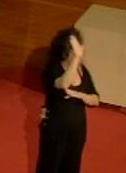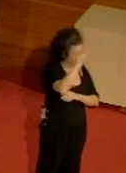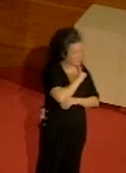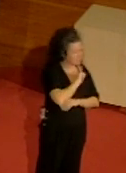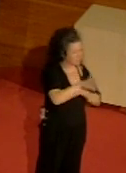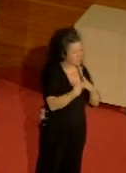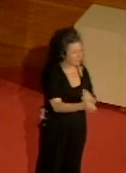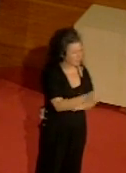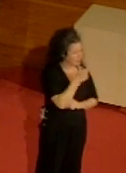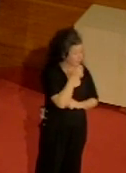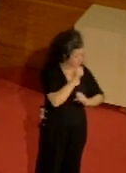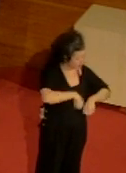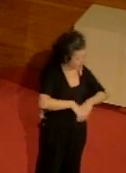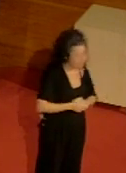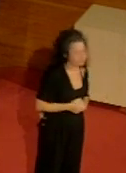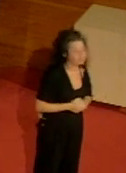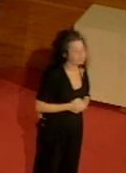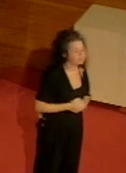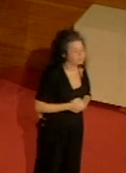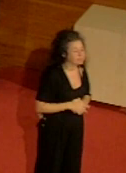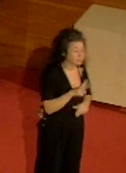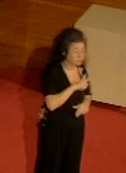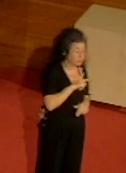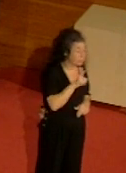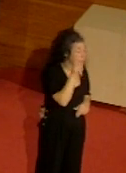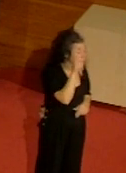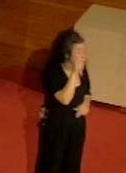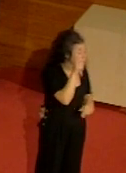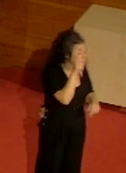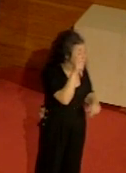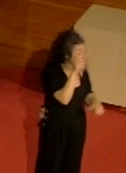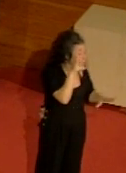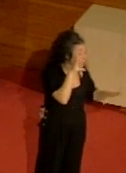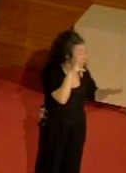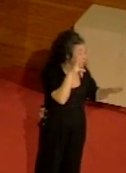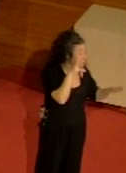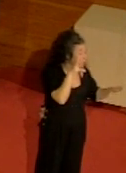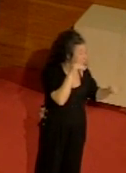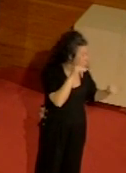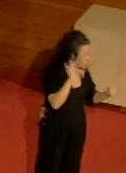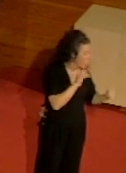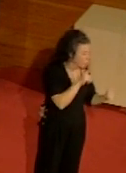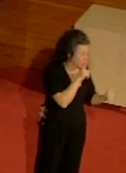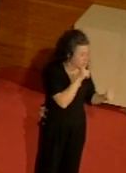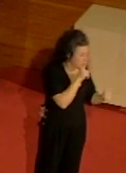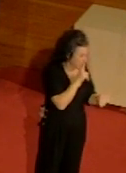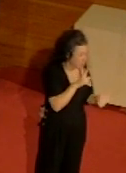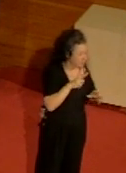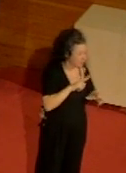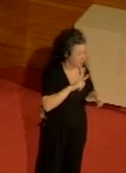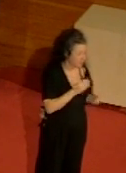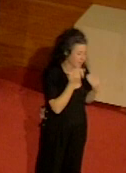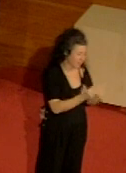arte. Bueno, isila hasi mobilak edo itzali, eskerrik asko.